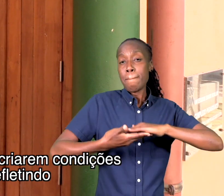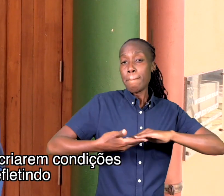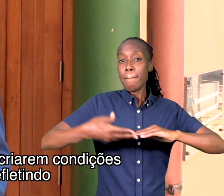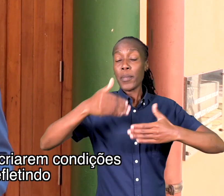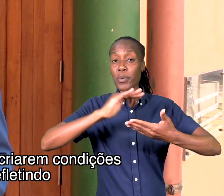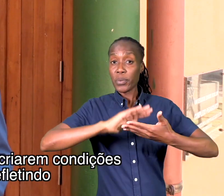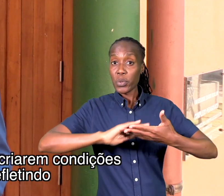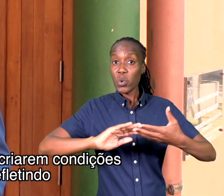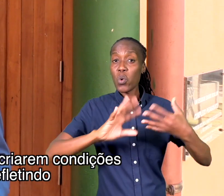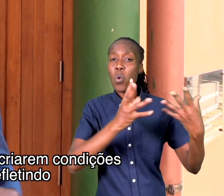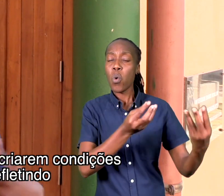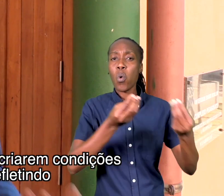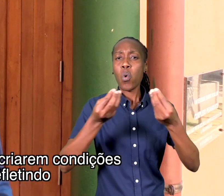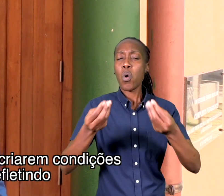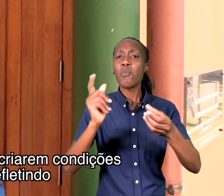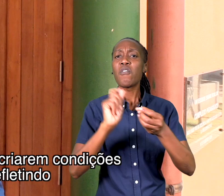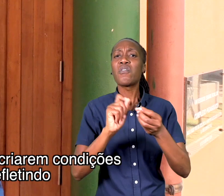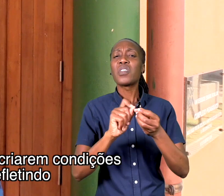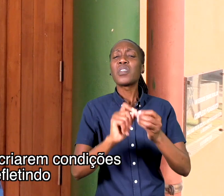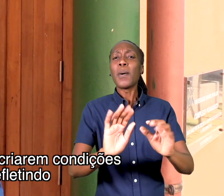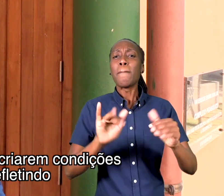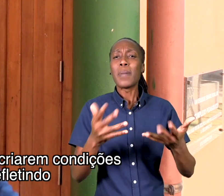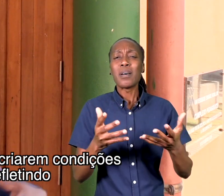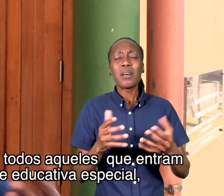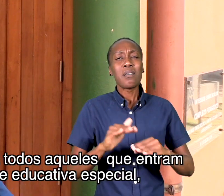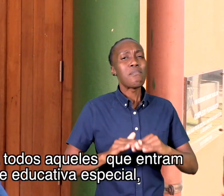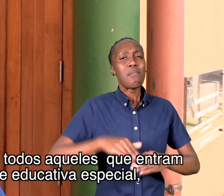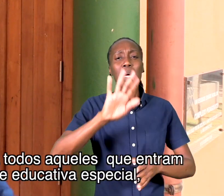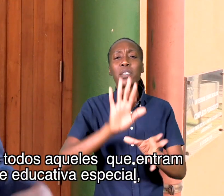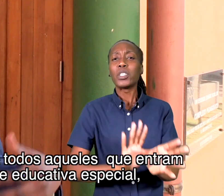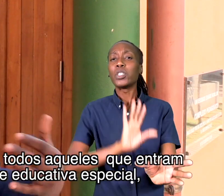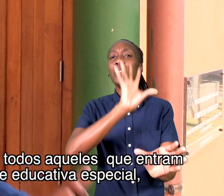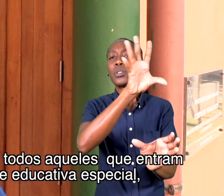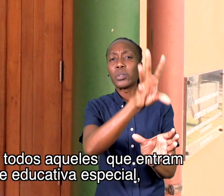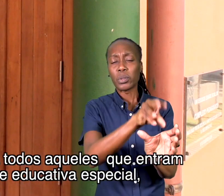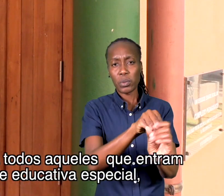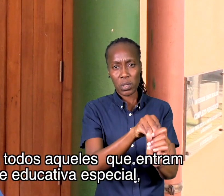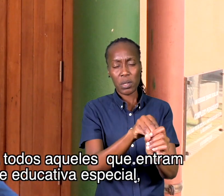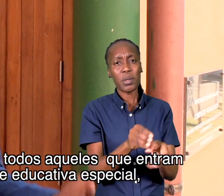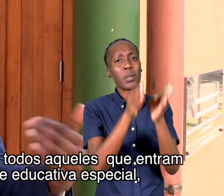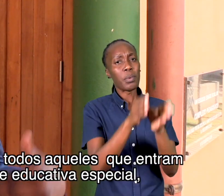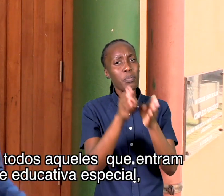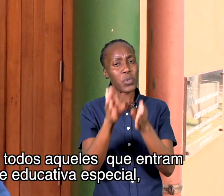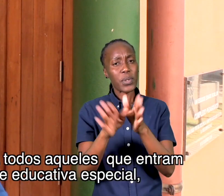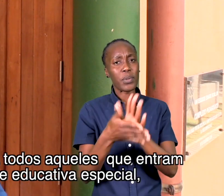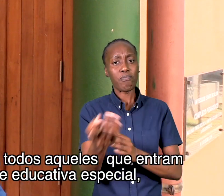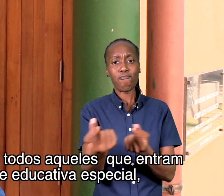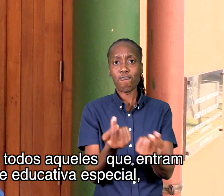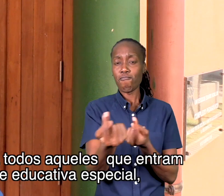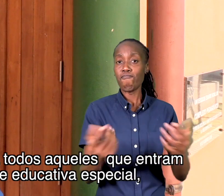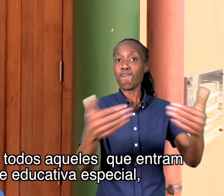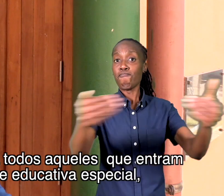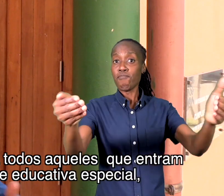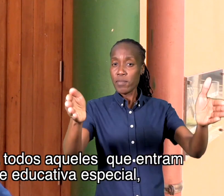de os professores, refletindo na ação, garantam maior inclusão para todos aqueles que entram